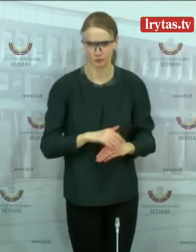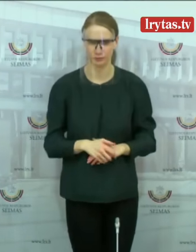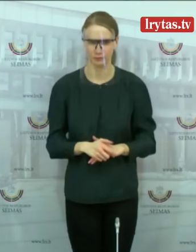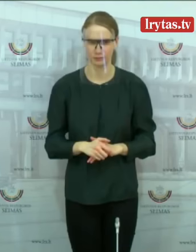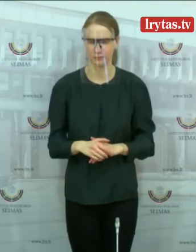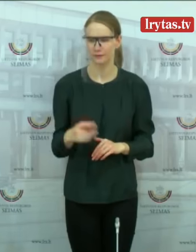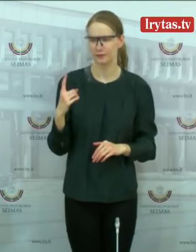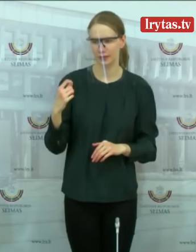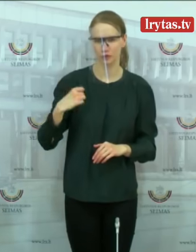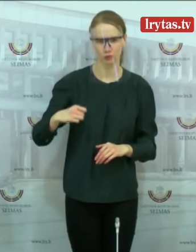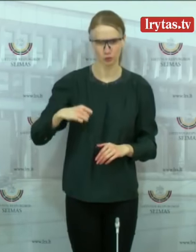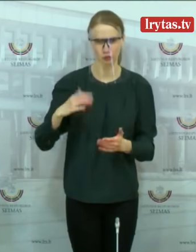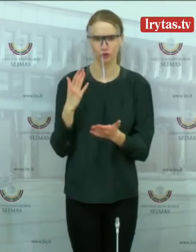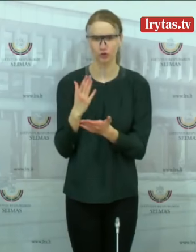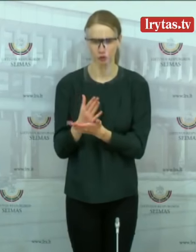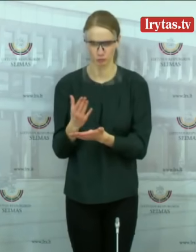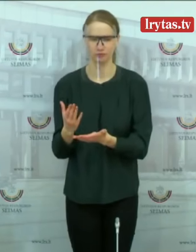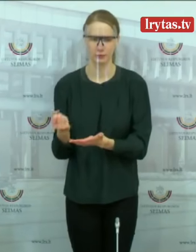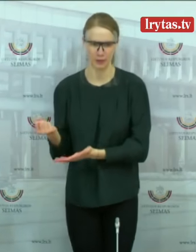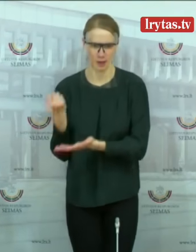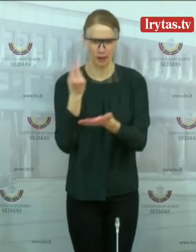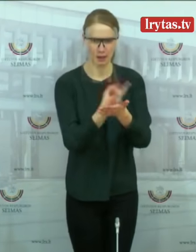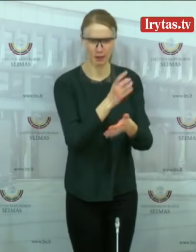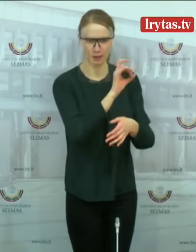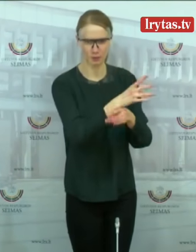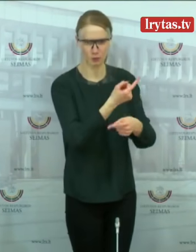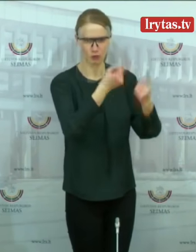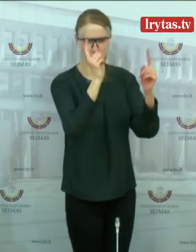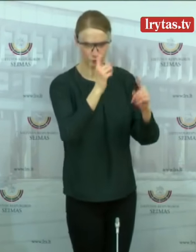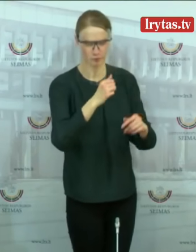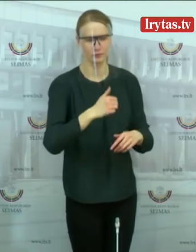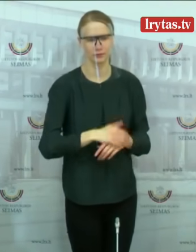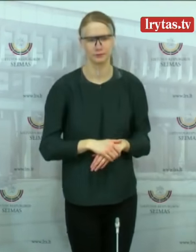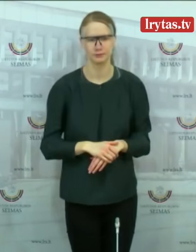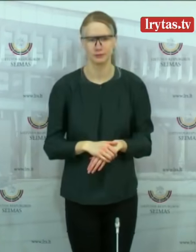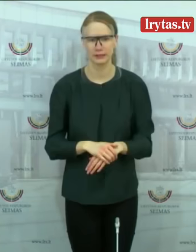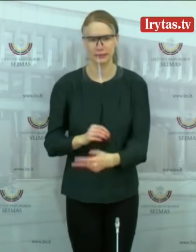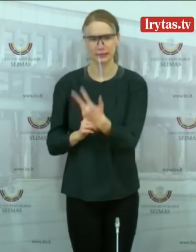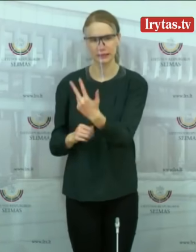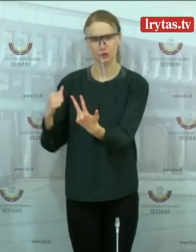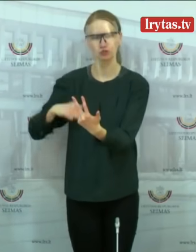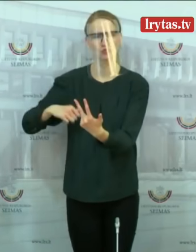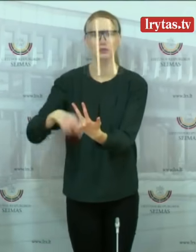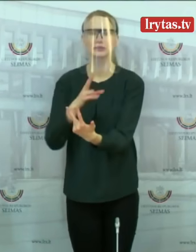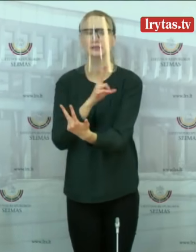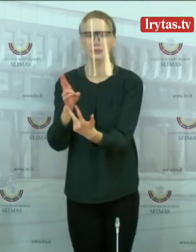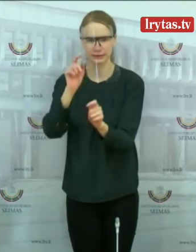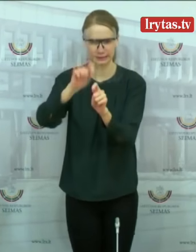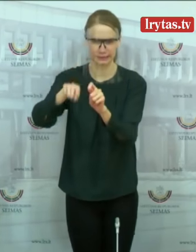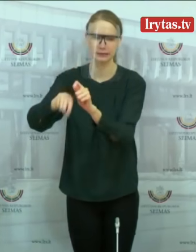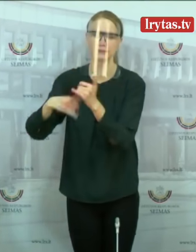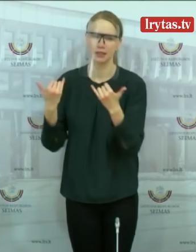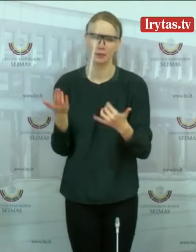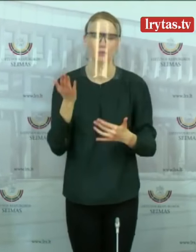Vienas pacientas yra hospitalizuotas šiuo metu Klaipėdos universitetinėje ligoninėje. 3 pacientų organizuojamas ištyrimas šiuo metu.